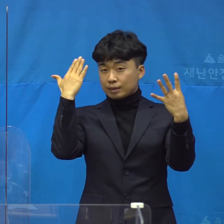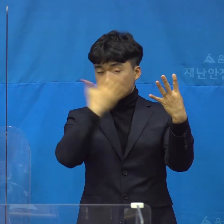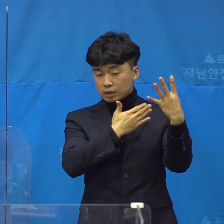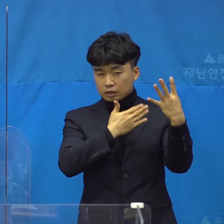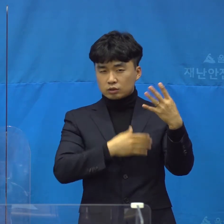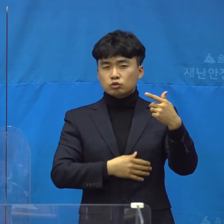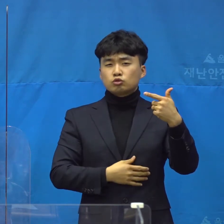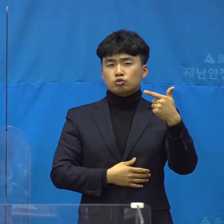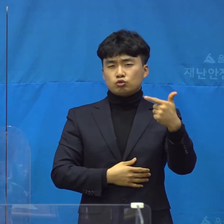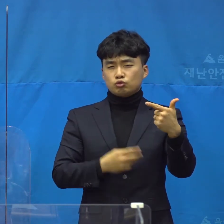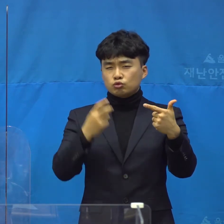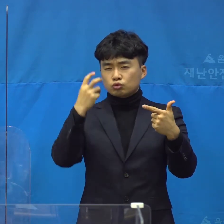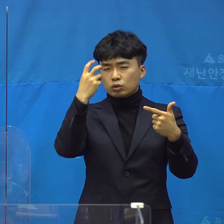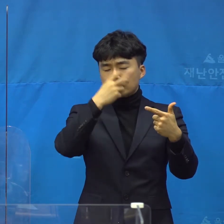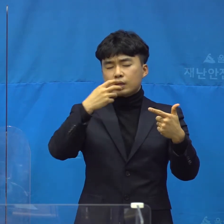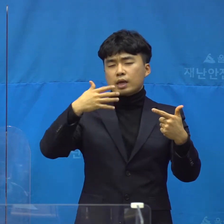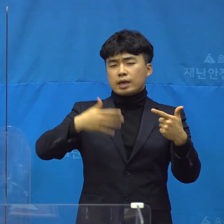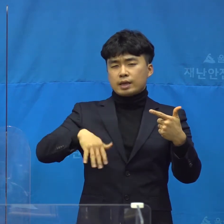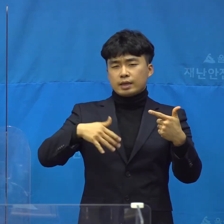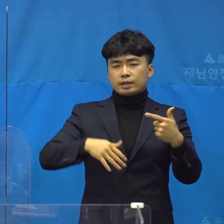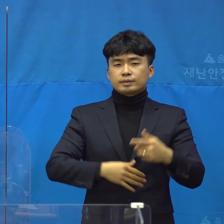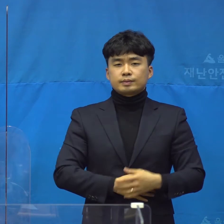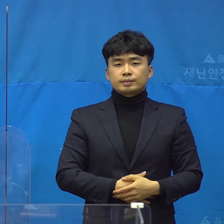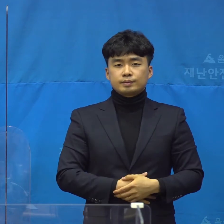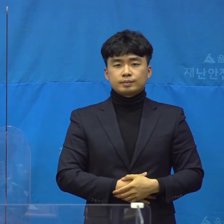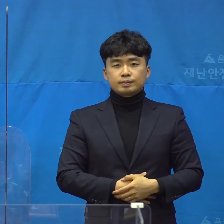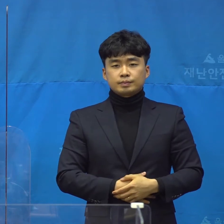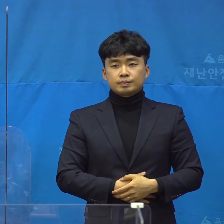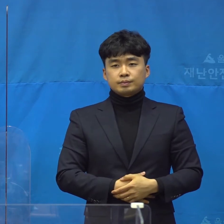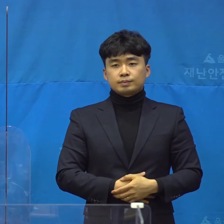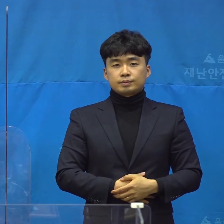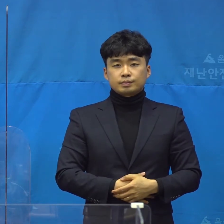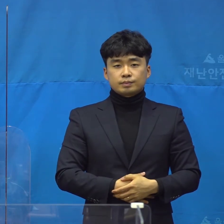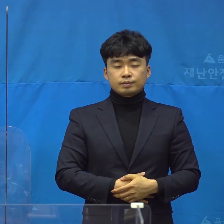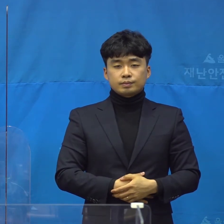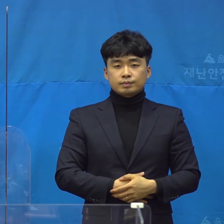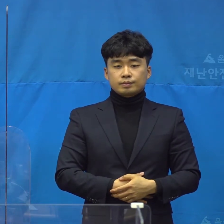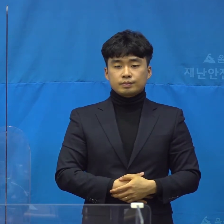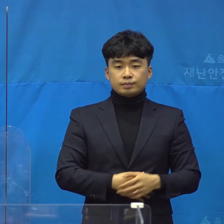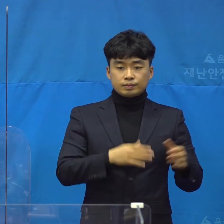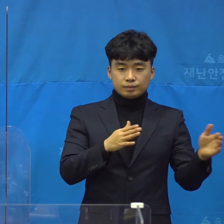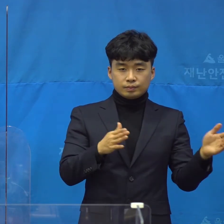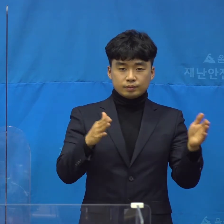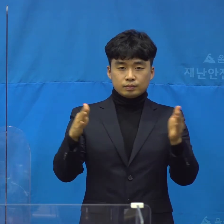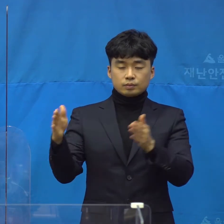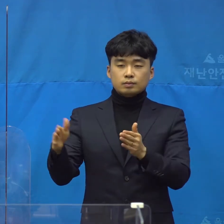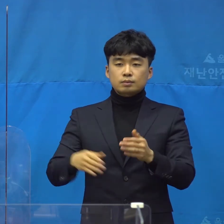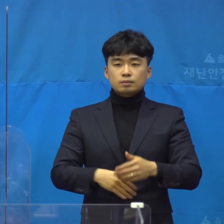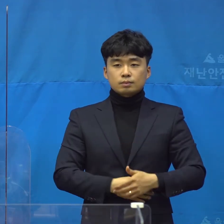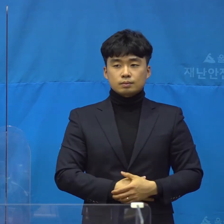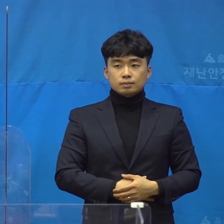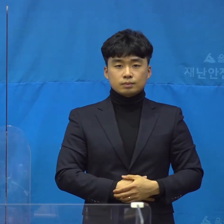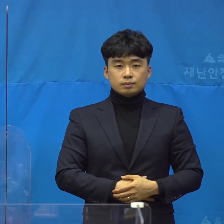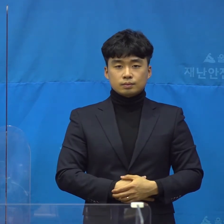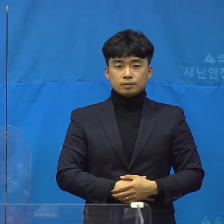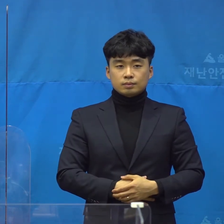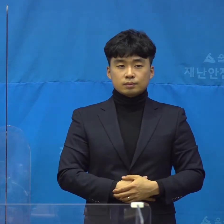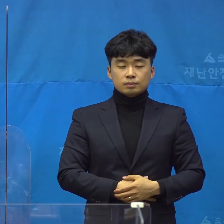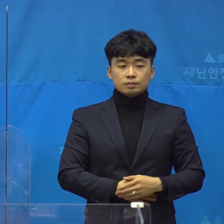6명이 검사 결과를 기다리고 있습니다. 다음 7페이지입니다.